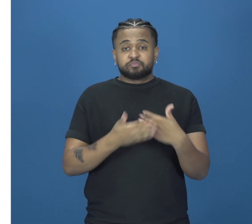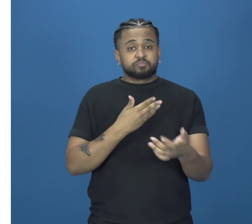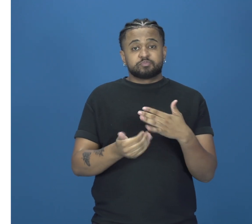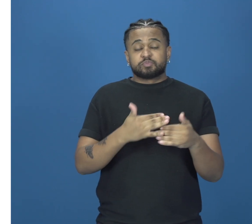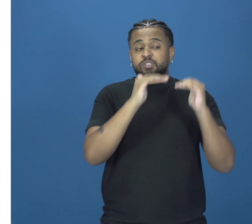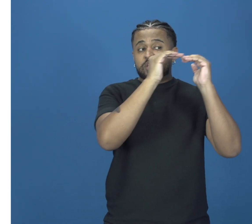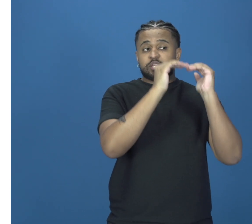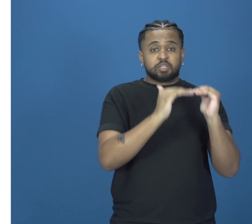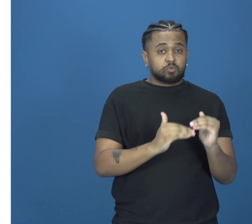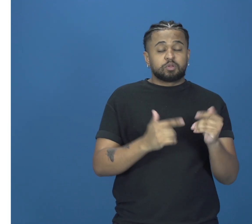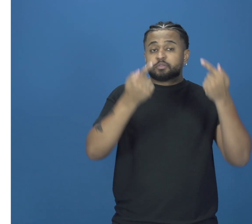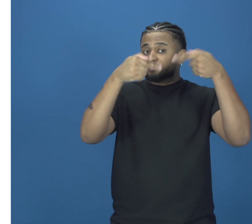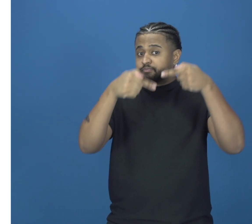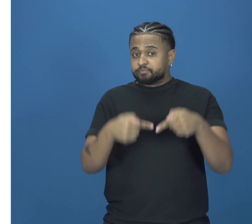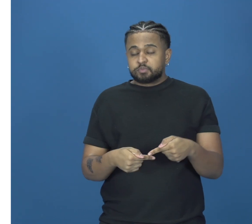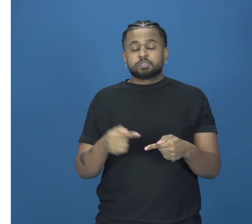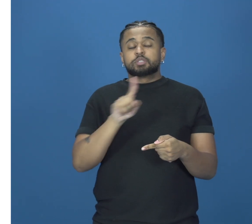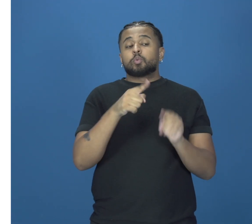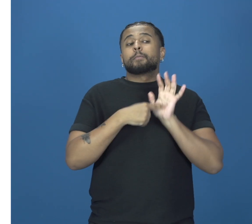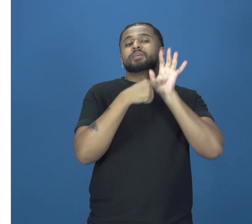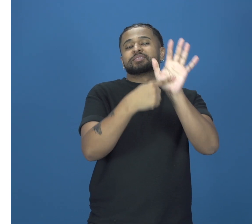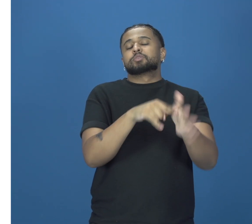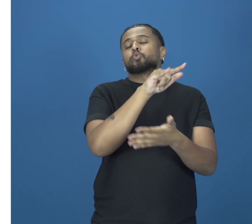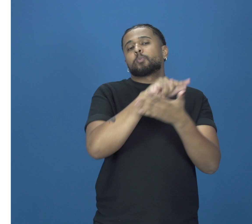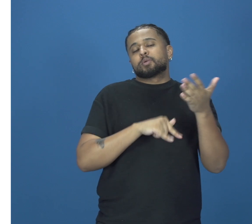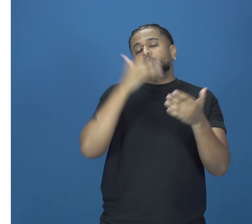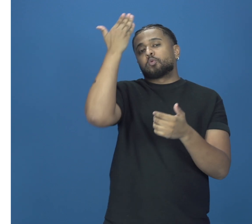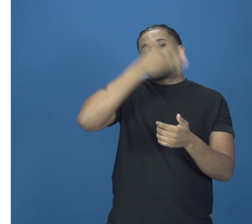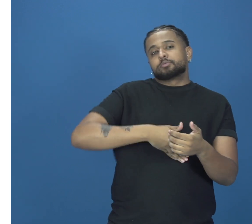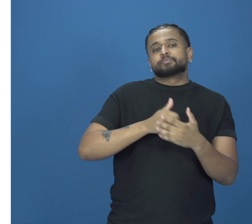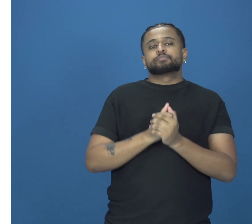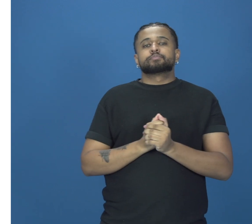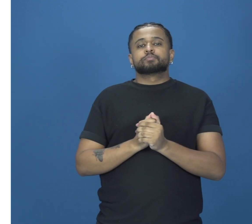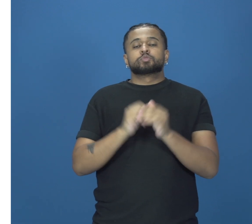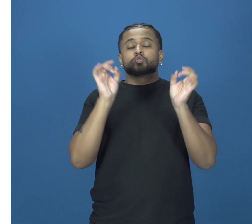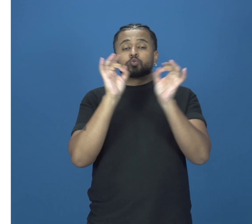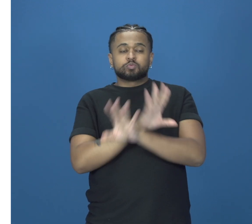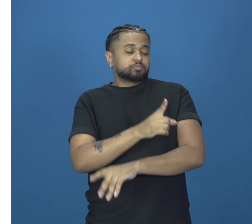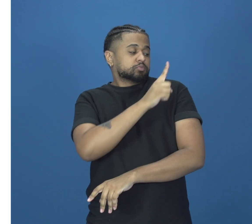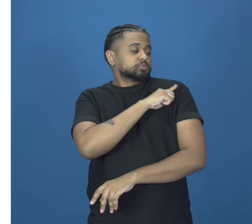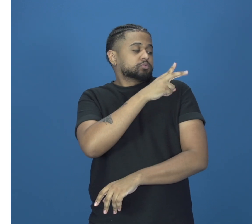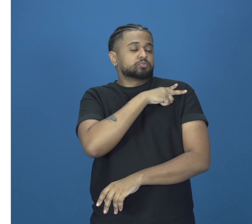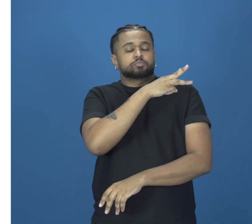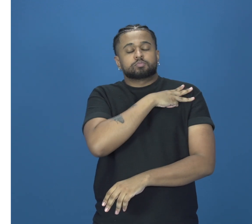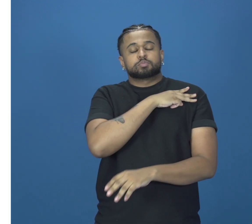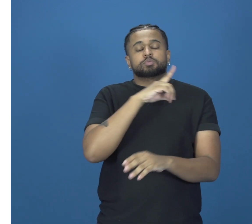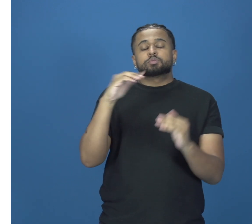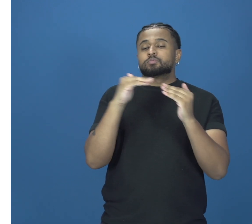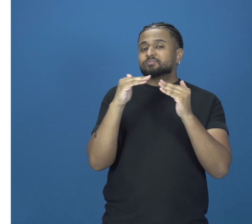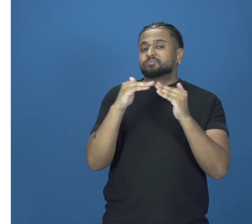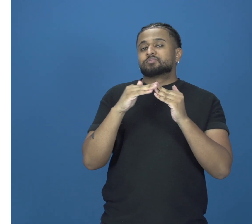da categoria de concorrência, não apresentar documento comprobatório de conclusão do ensino médio de acordo